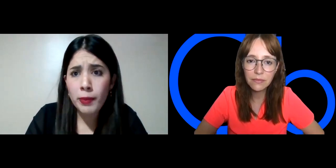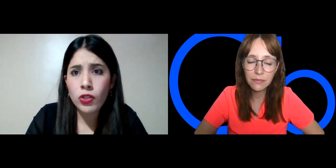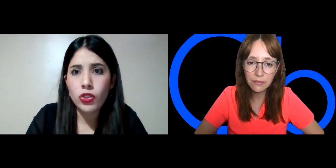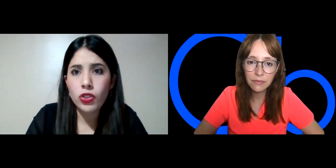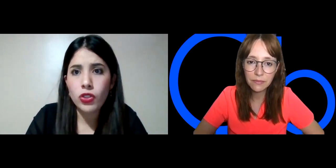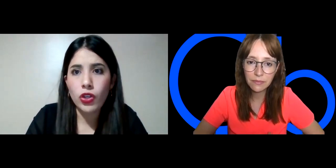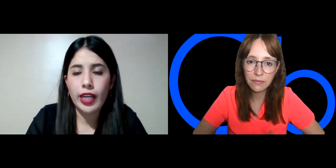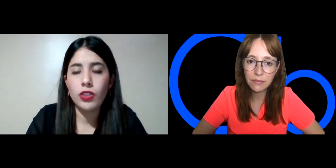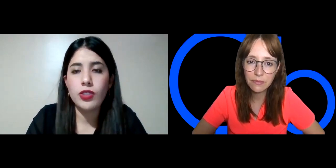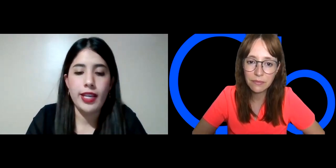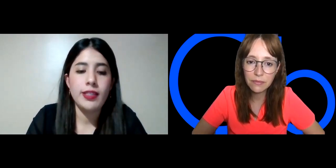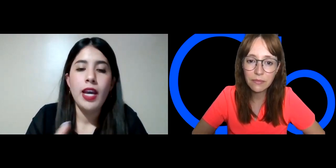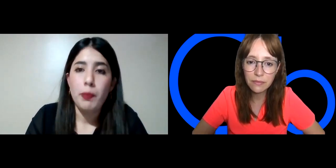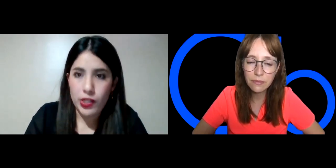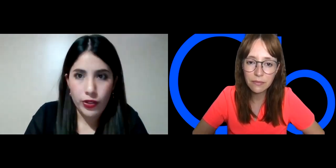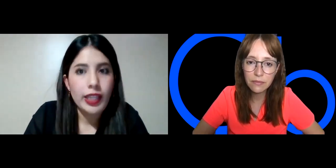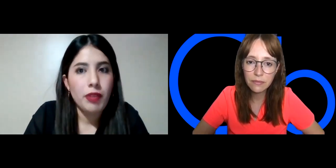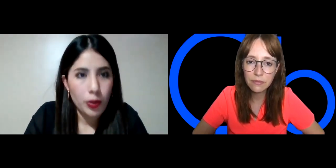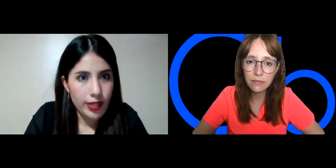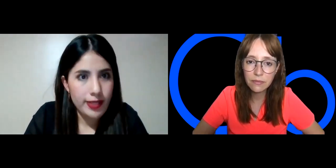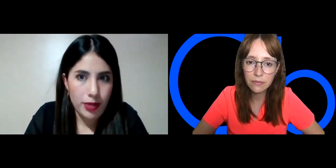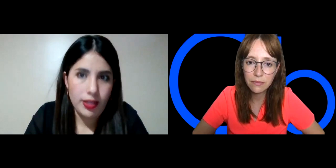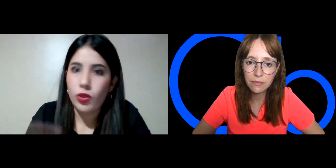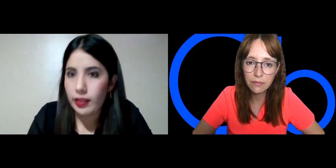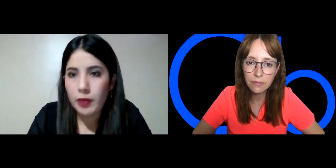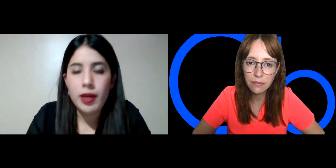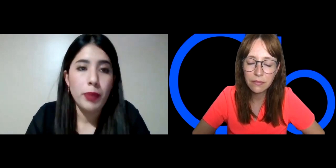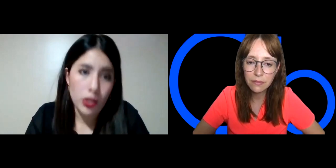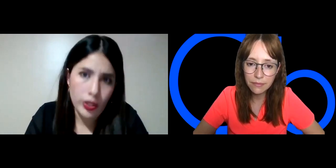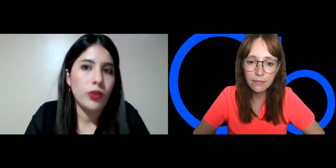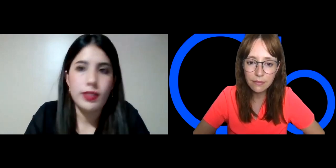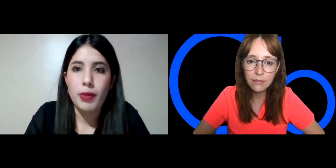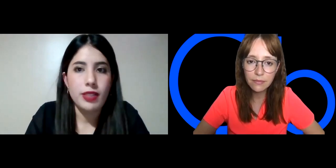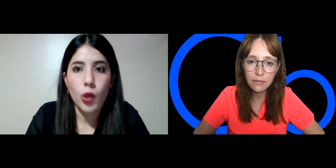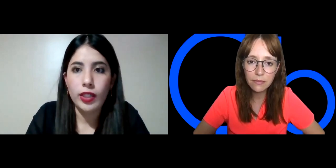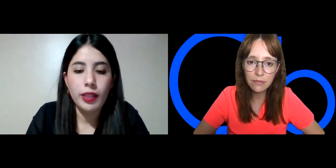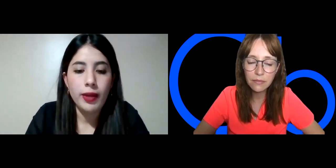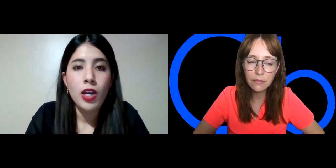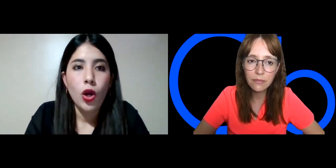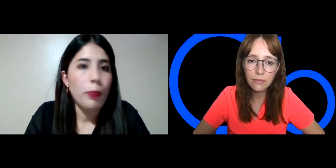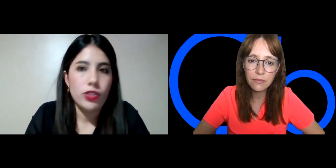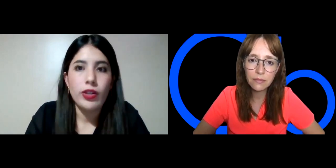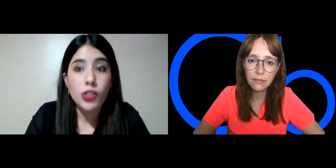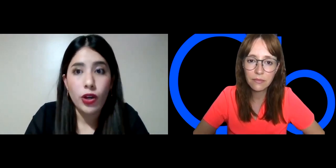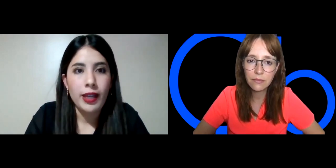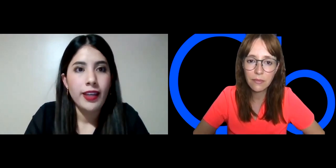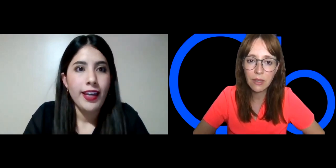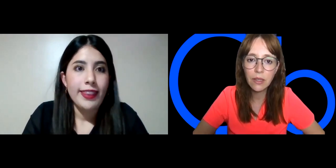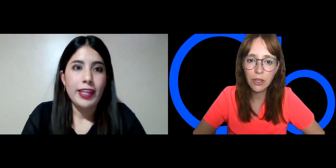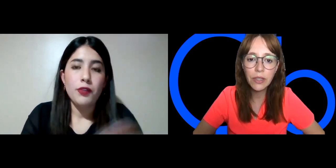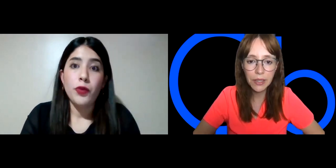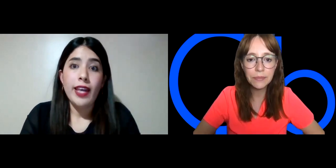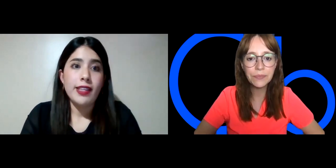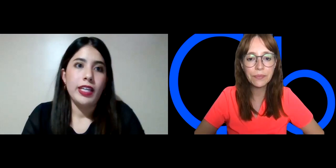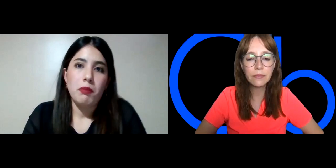Los términos correctos es persona que vive con discapacidad auditiva, persona con discapacidad auditiva o persona sorda. De